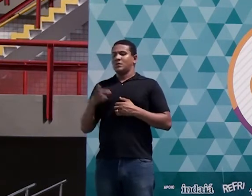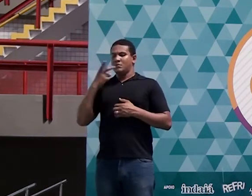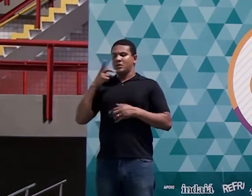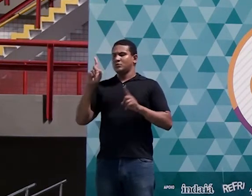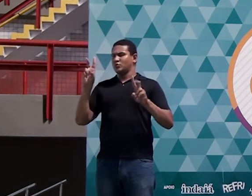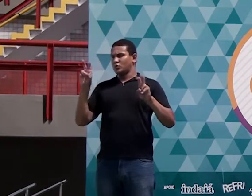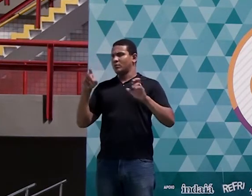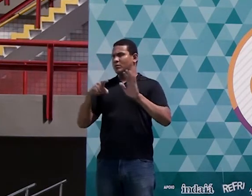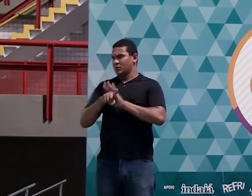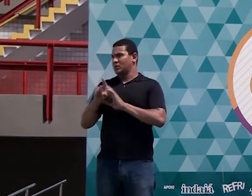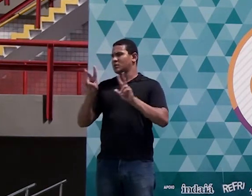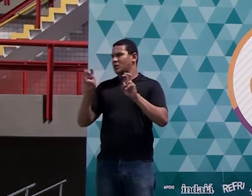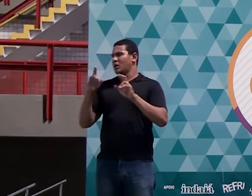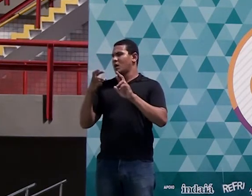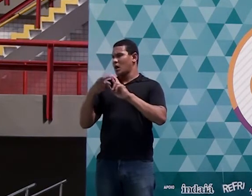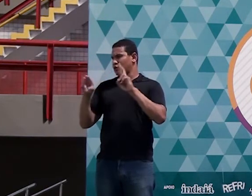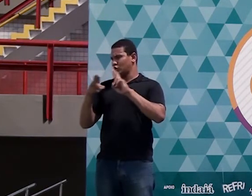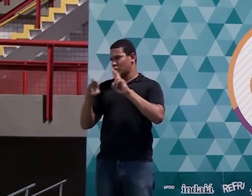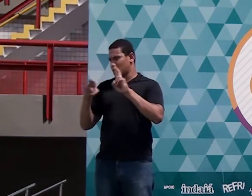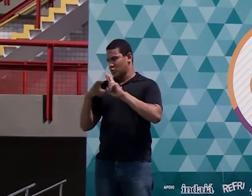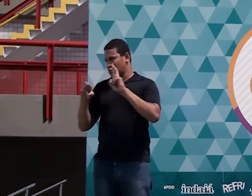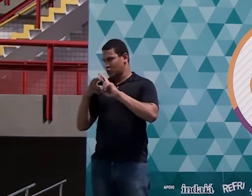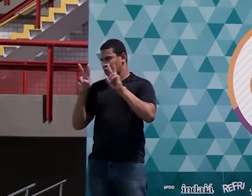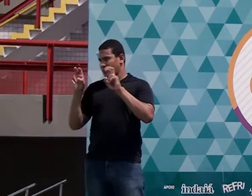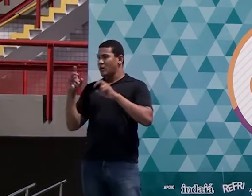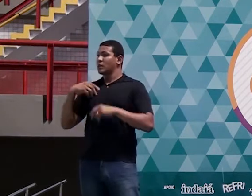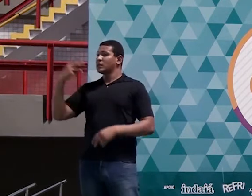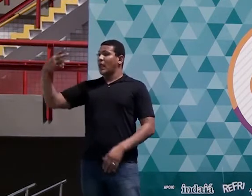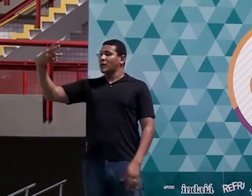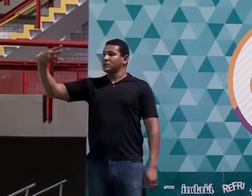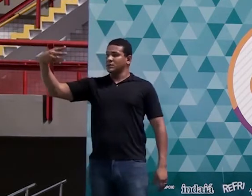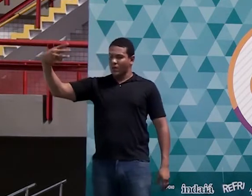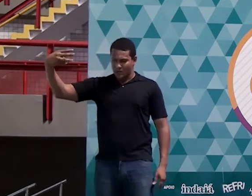da religião. Ó, a questão 3.